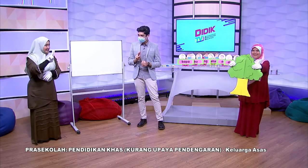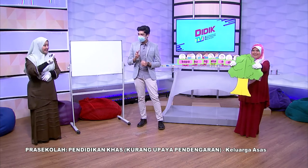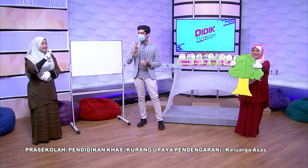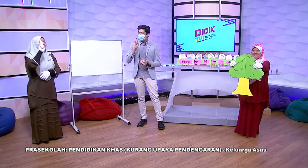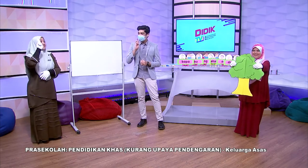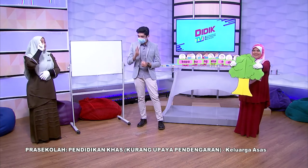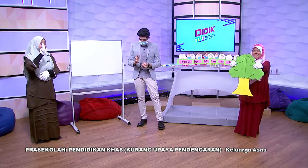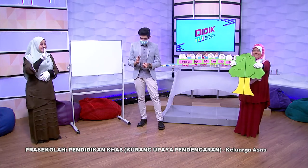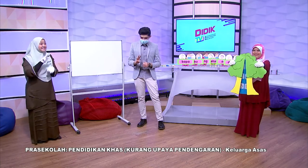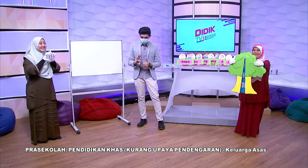c123